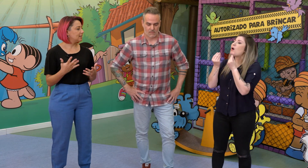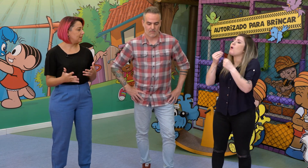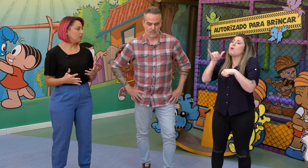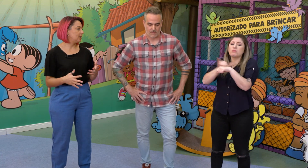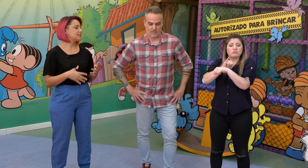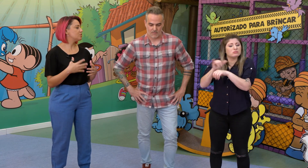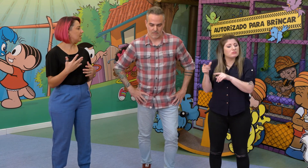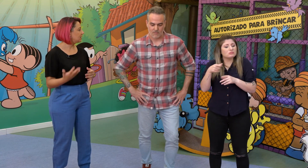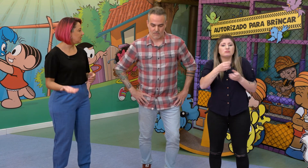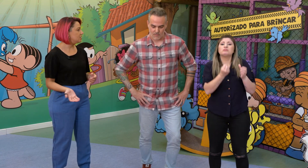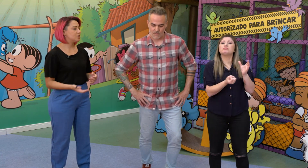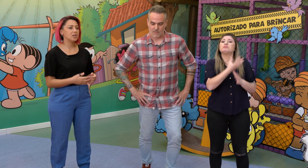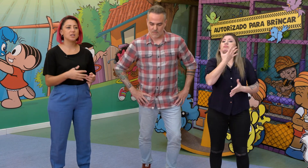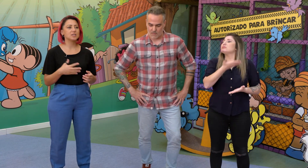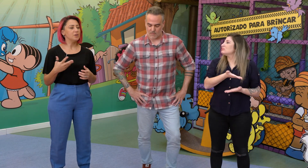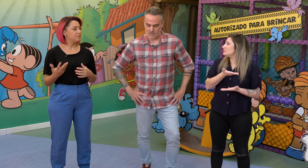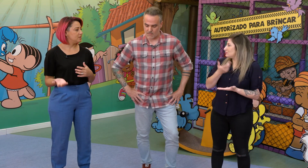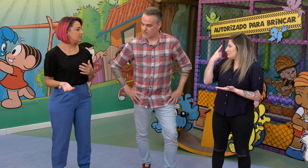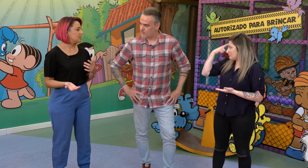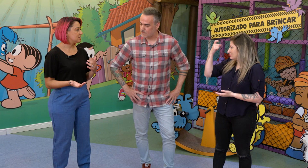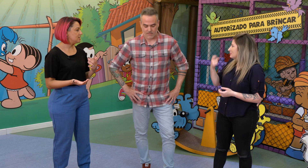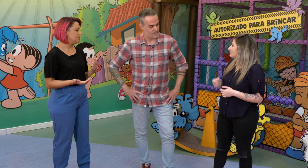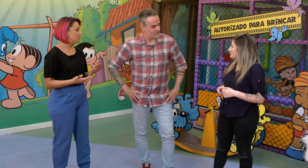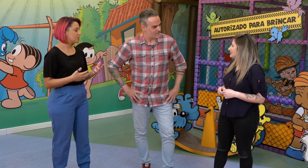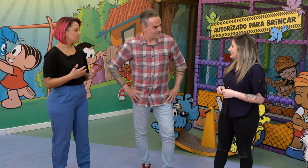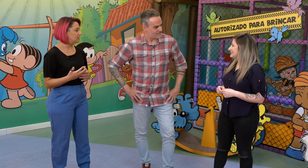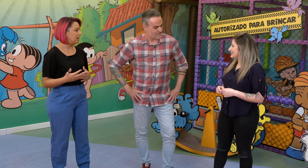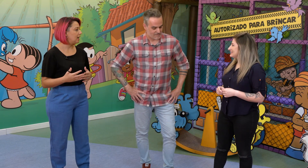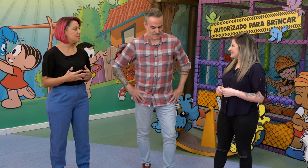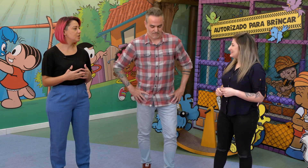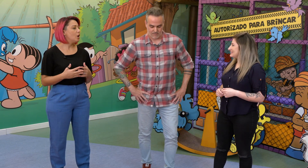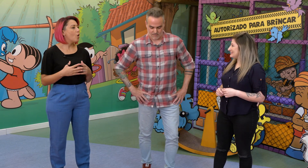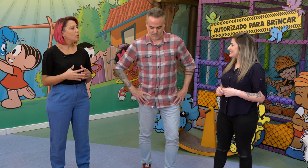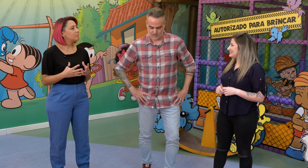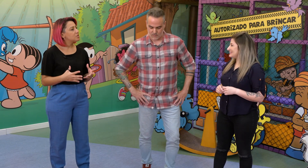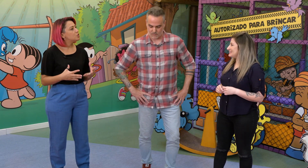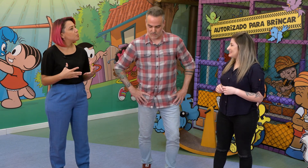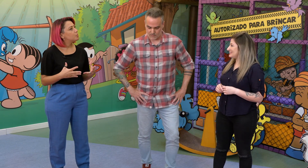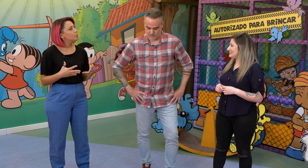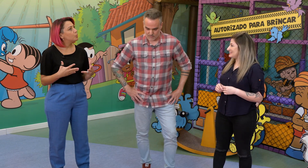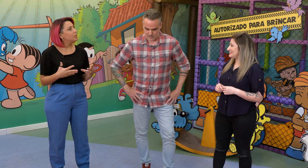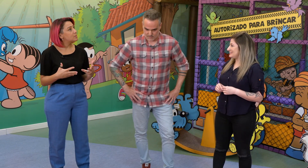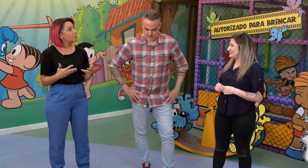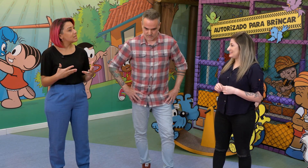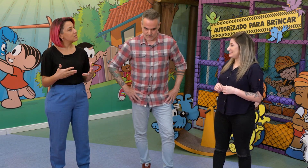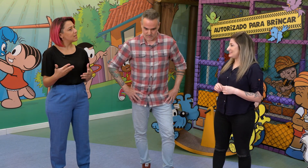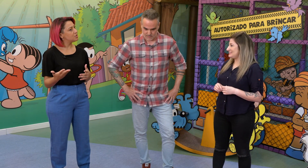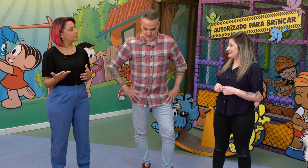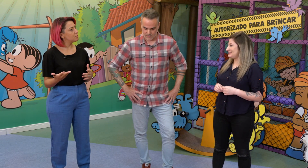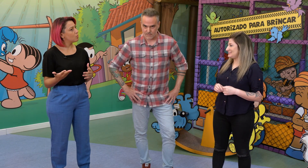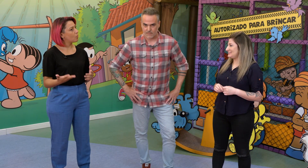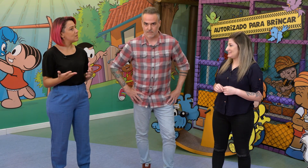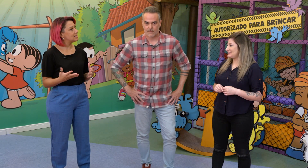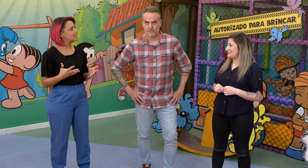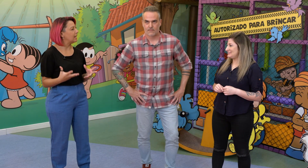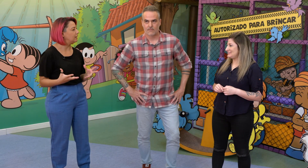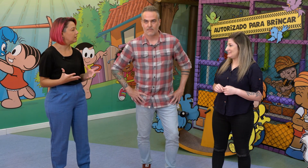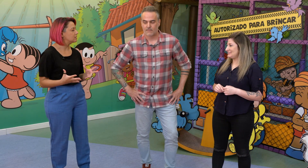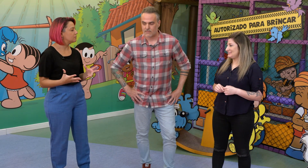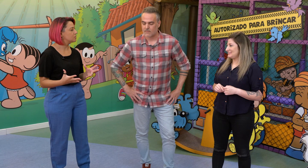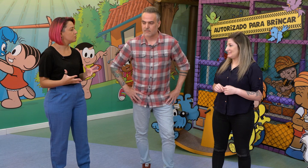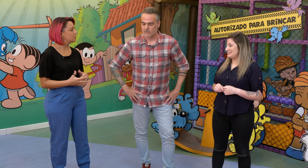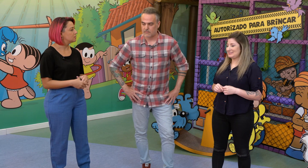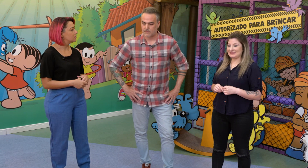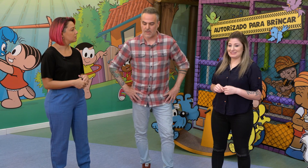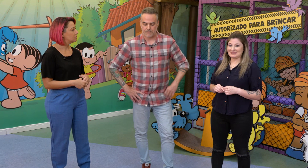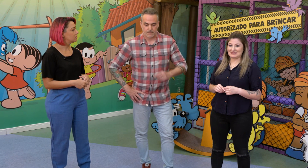na criação de características físicas e de personalidade. Conta pra gente, nesse processo criativo, quais as técnicas